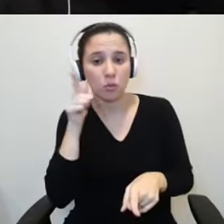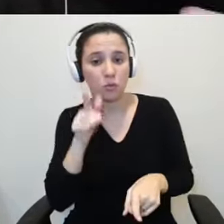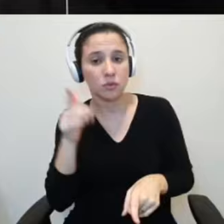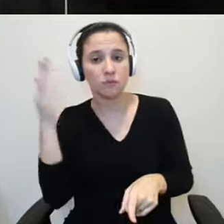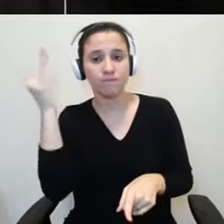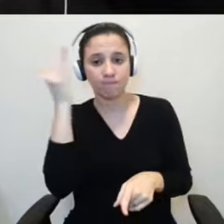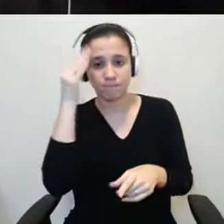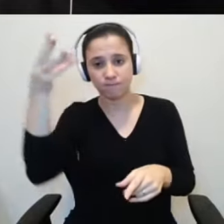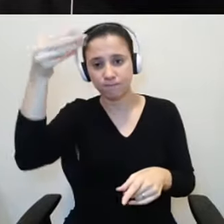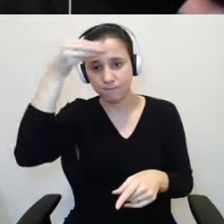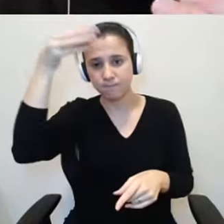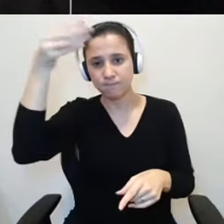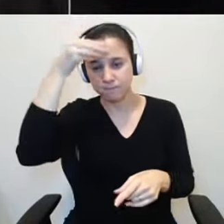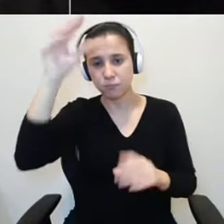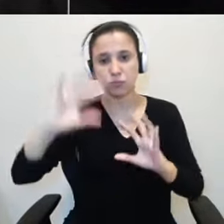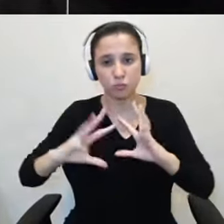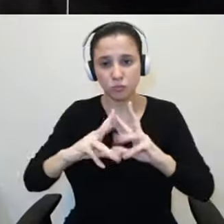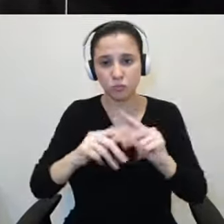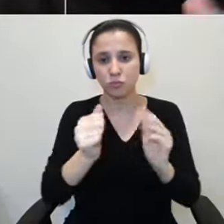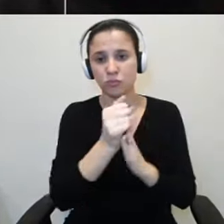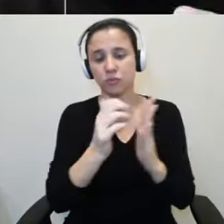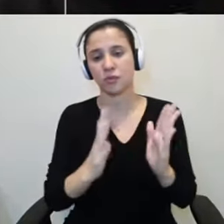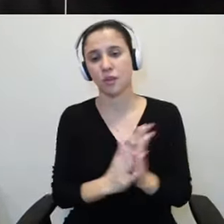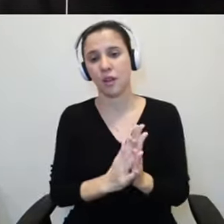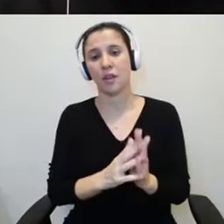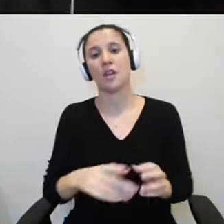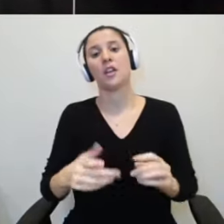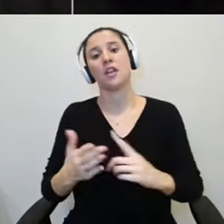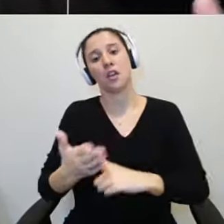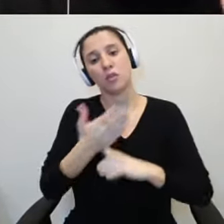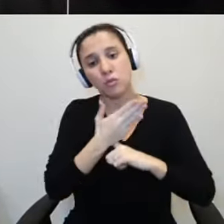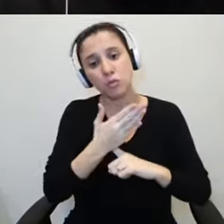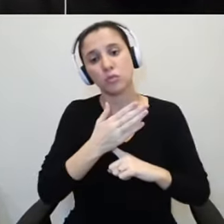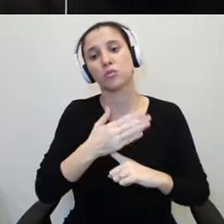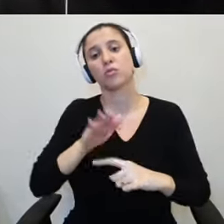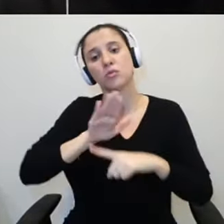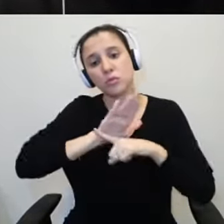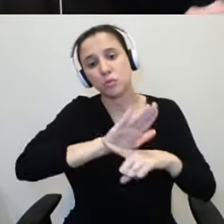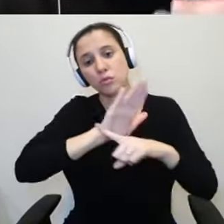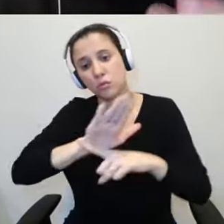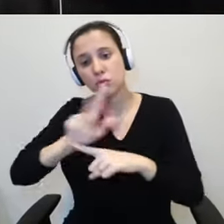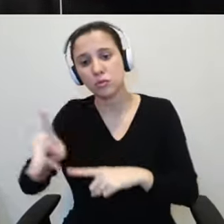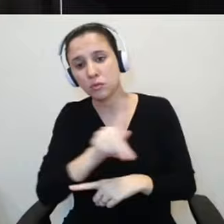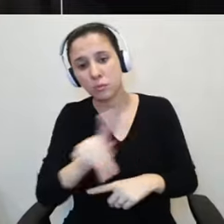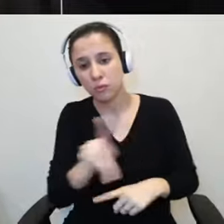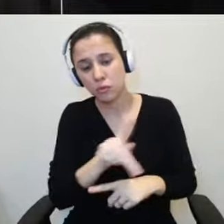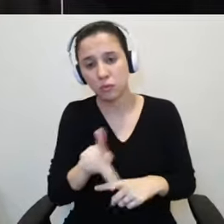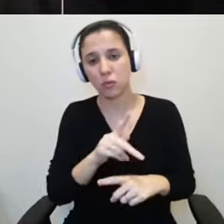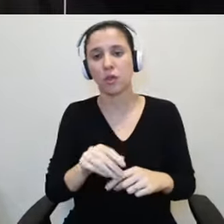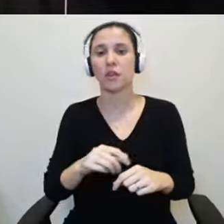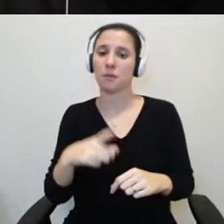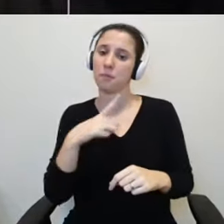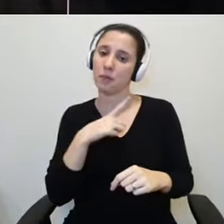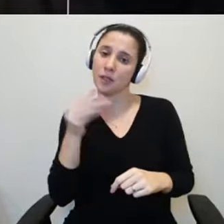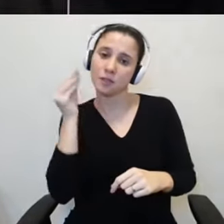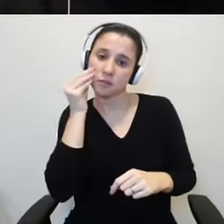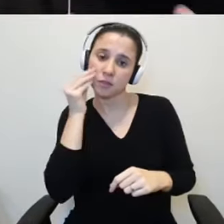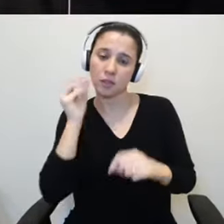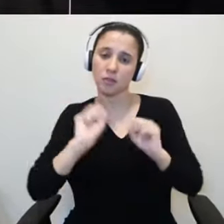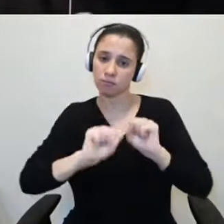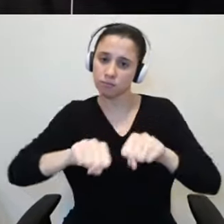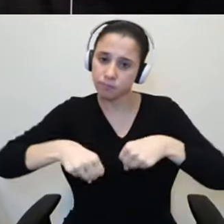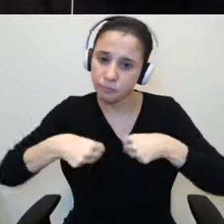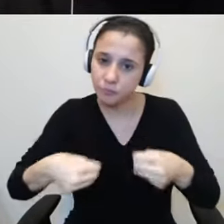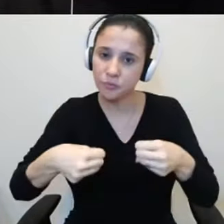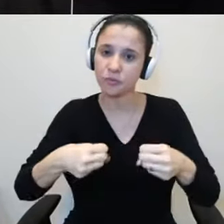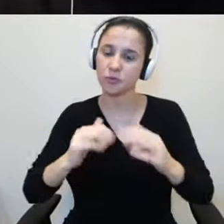gente busque soluções com os atendimentos dos professores, plantões e tudo mais, justamente para tentar vencer essas dificuldades. Então